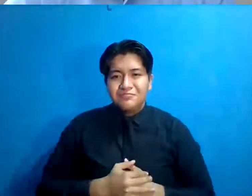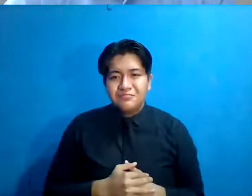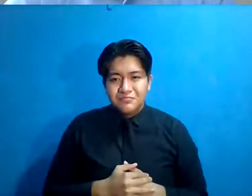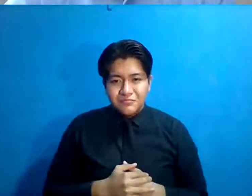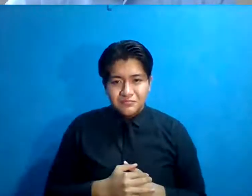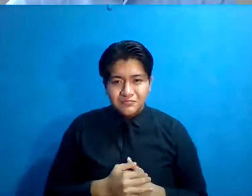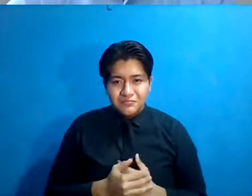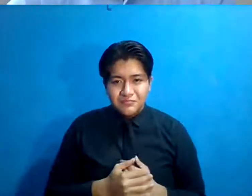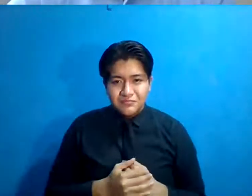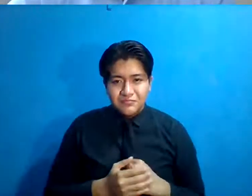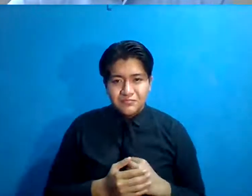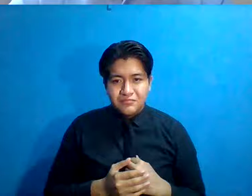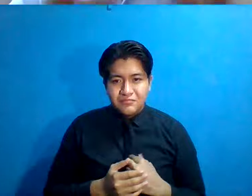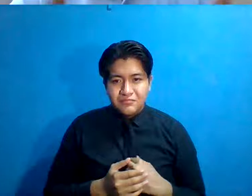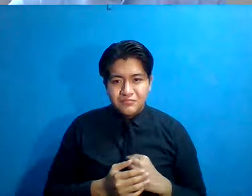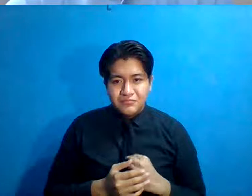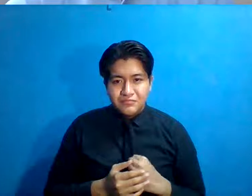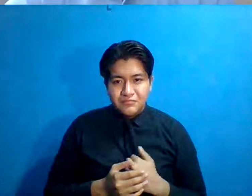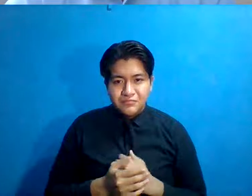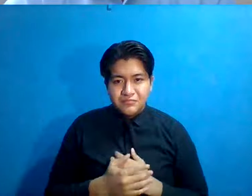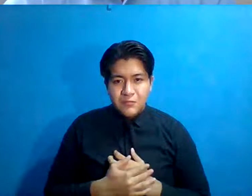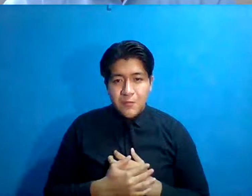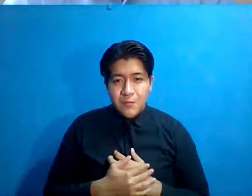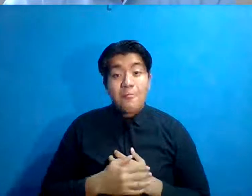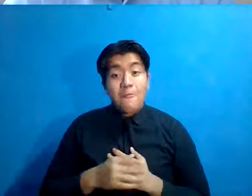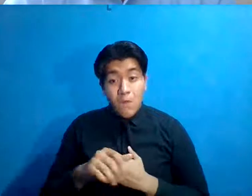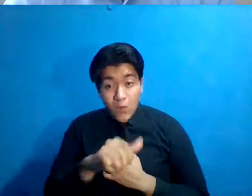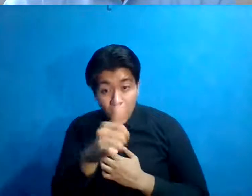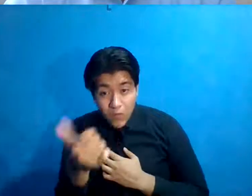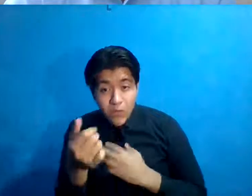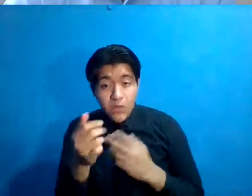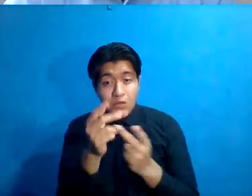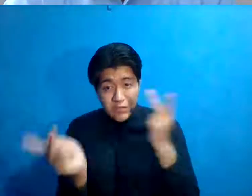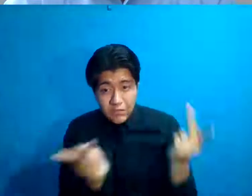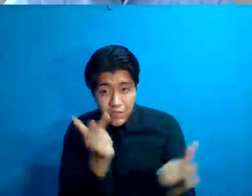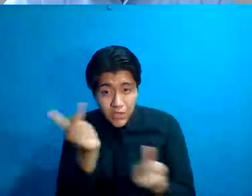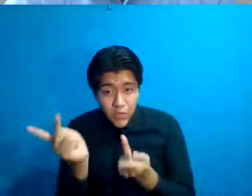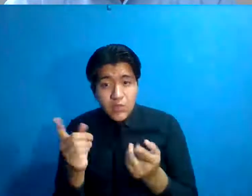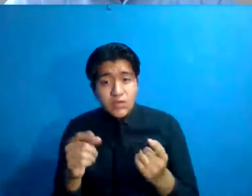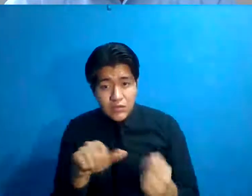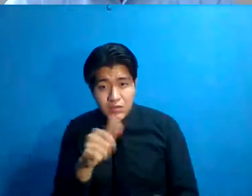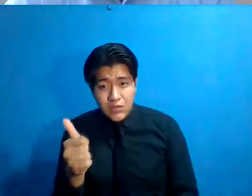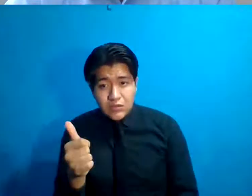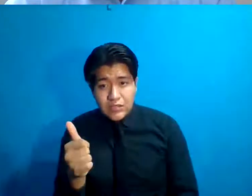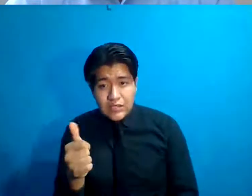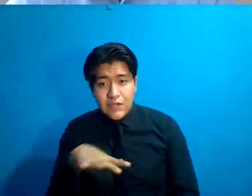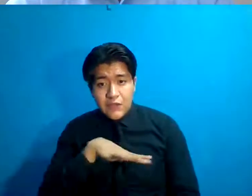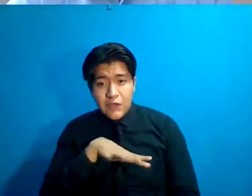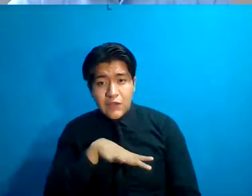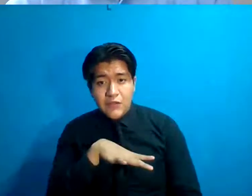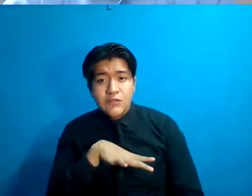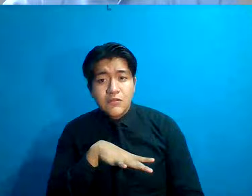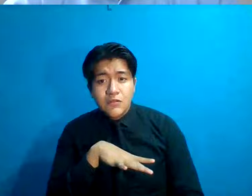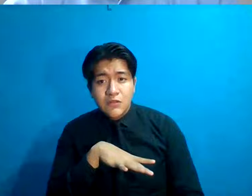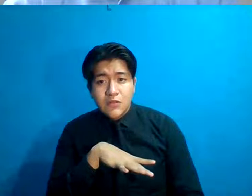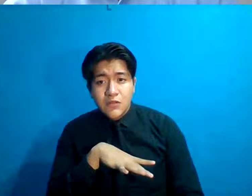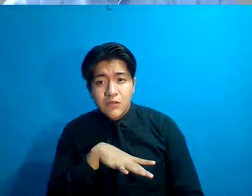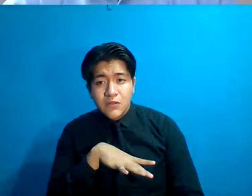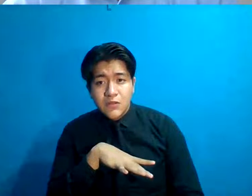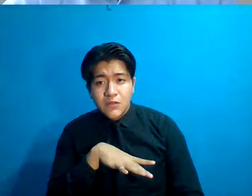Muy bien. Entonces, ¿hay alguna otra pregunta de parte del público?